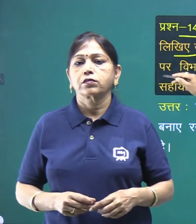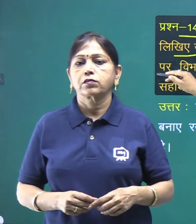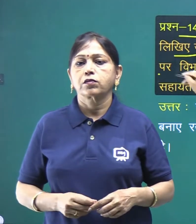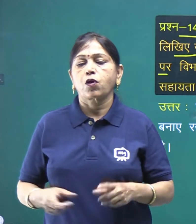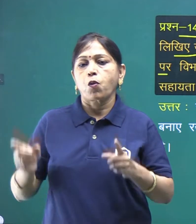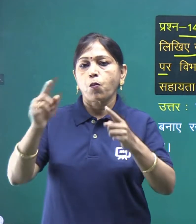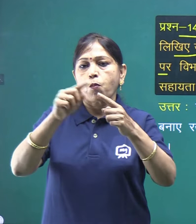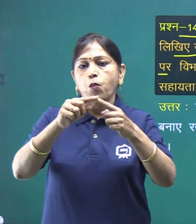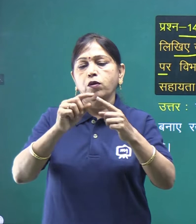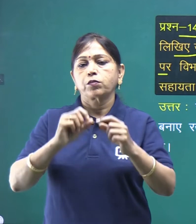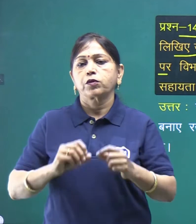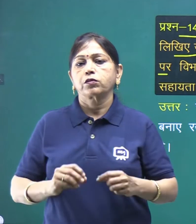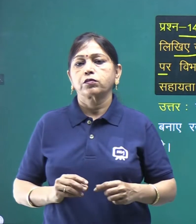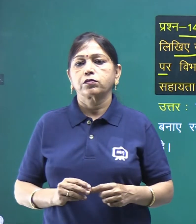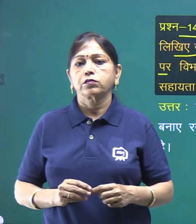सिरों पर